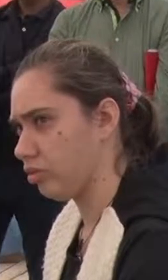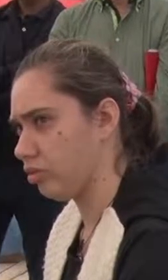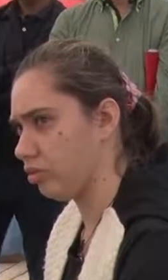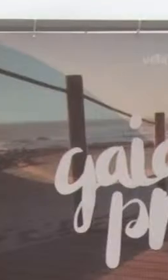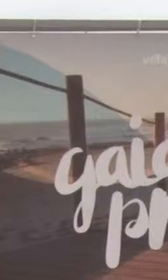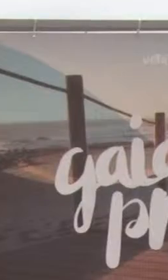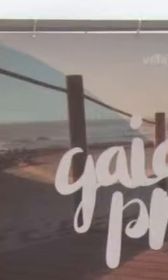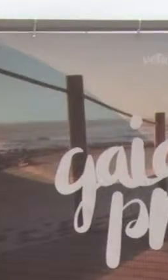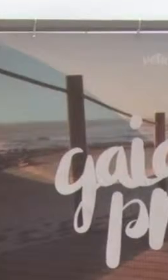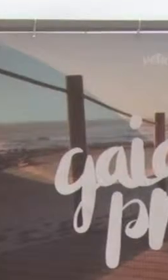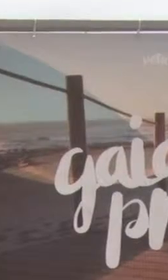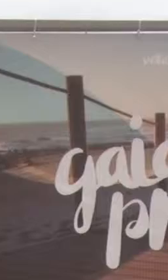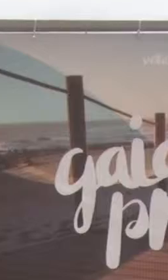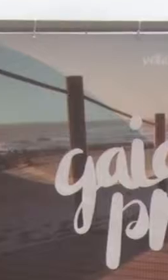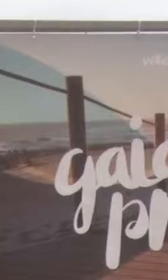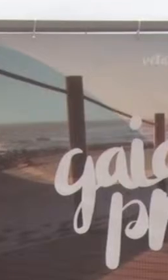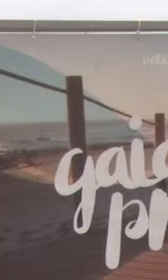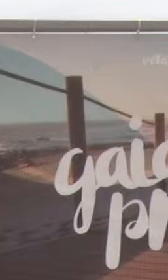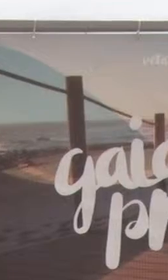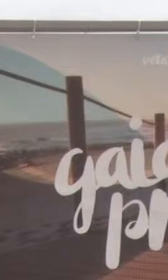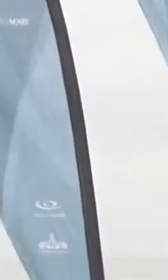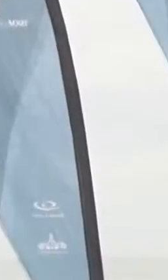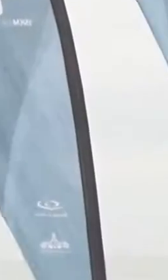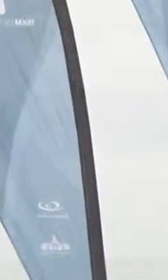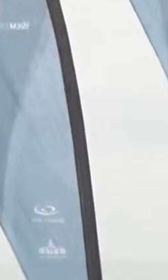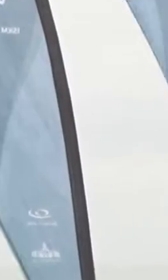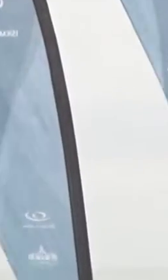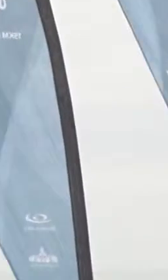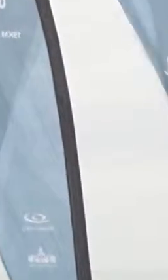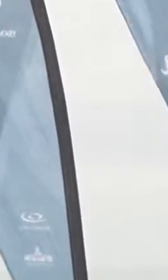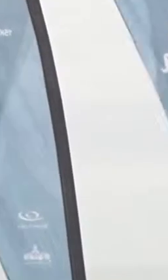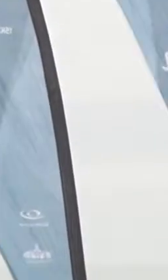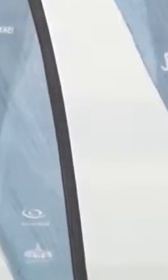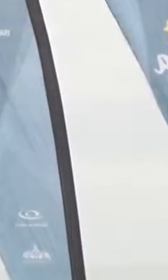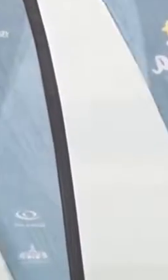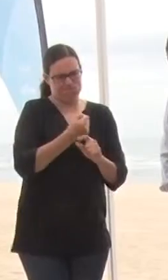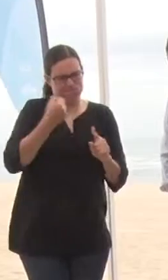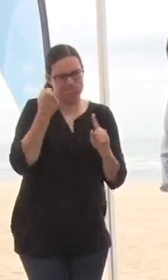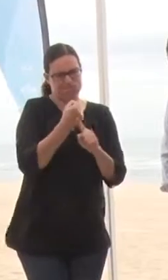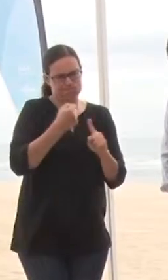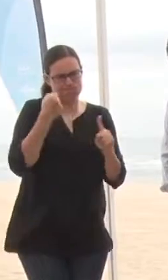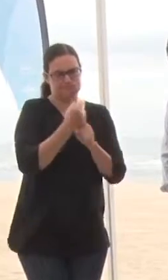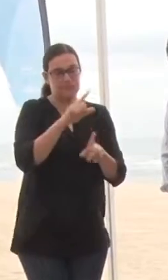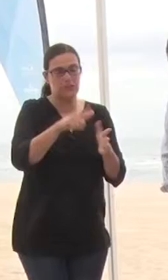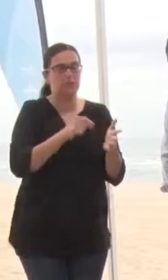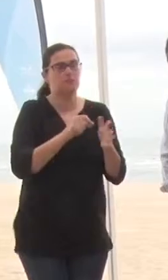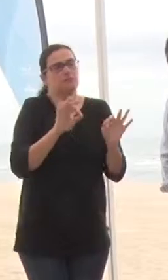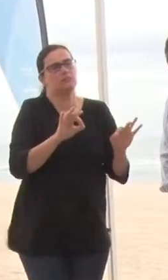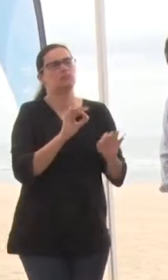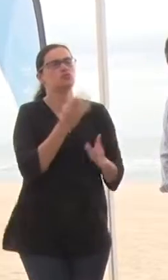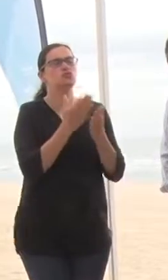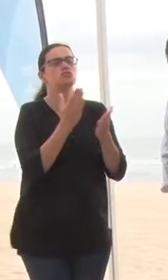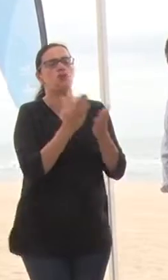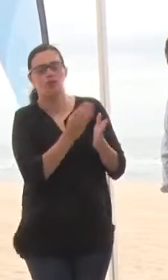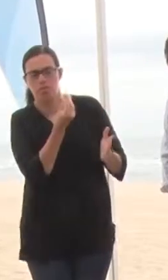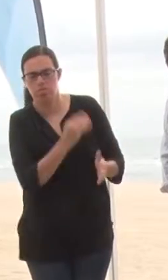Miramar, Caní de Norte, Senhor da Pedra e Valadares Sul. A igualdade de oportunidades e o acesso global